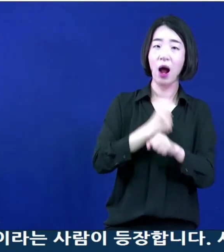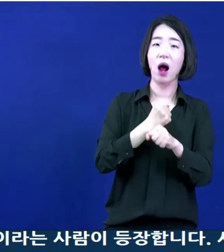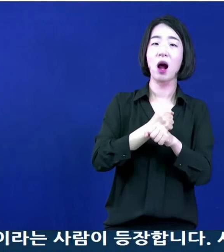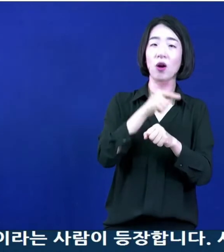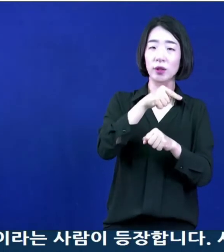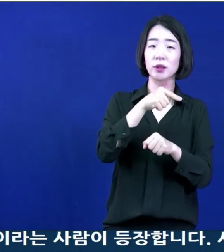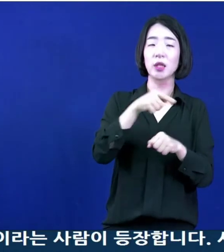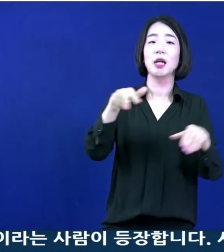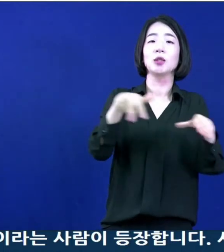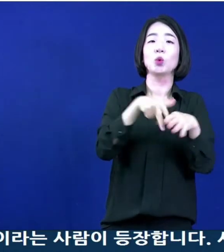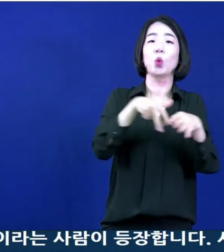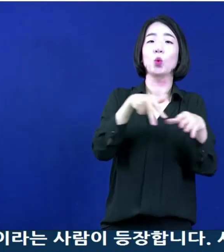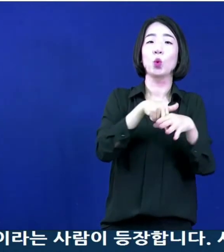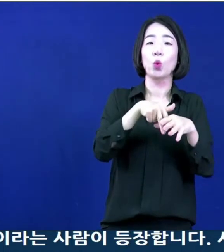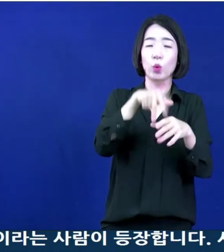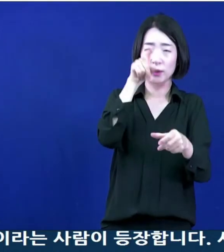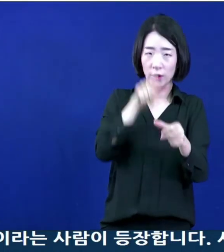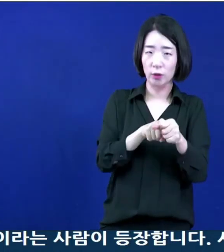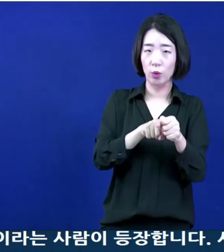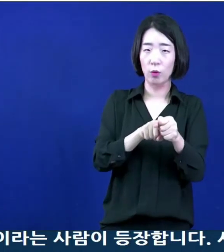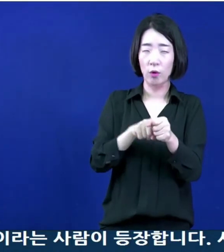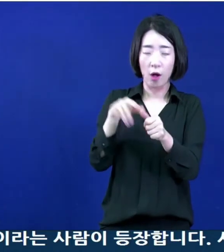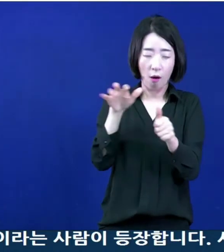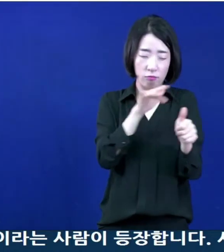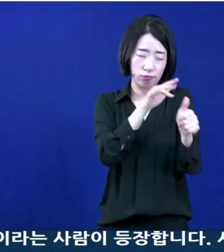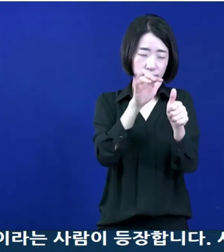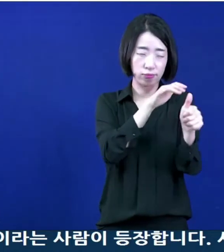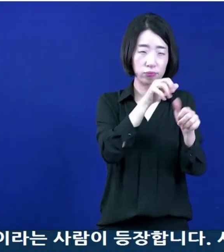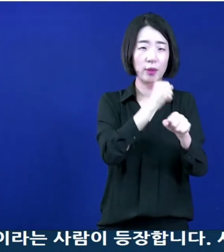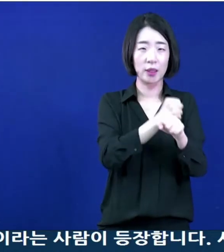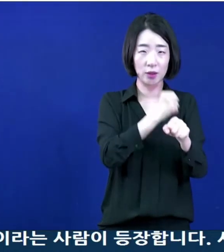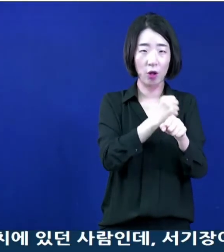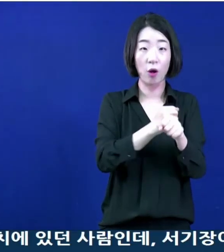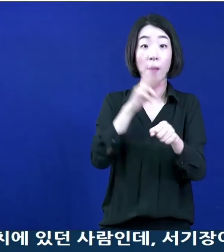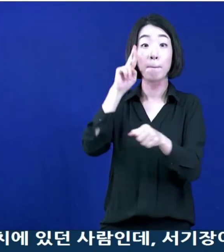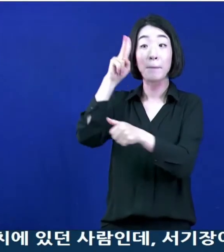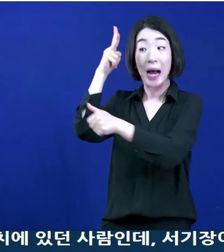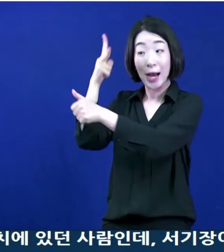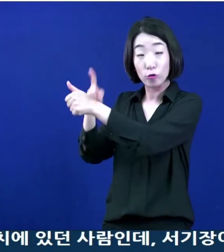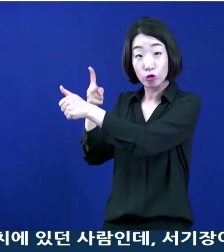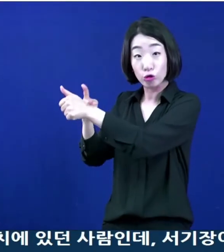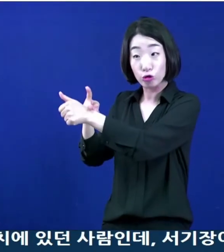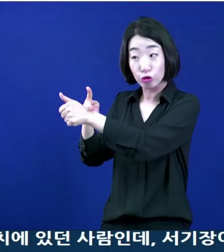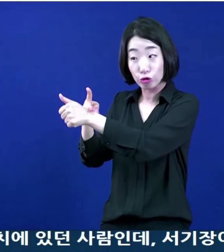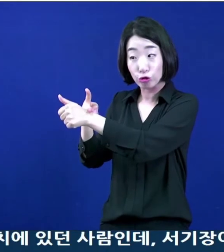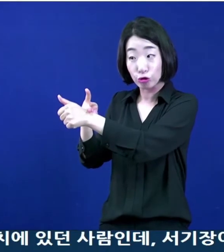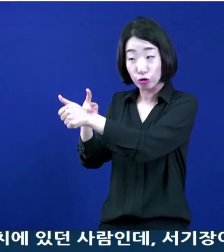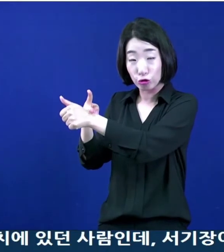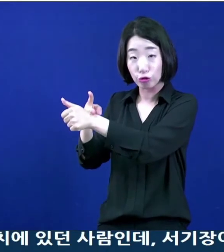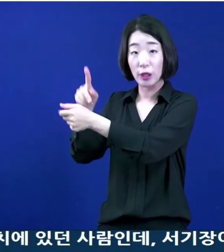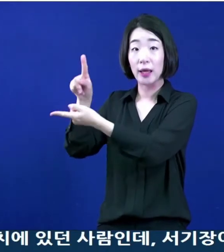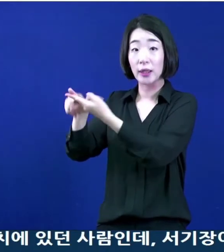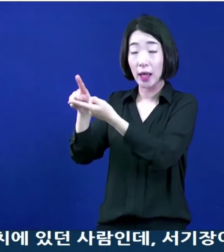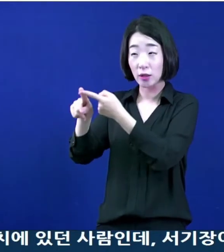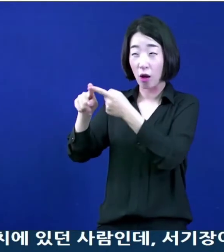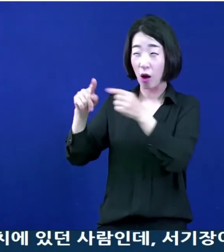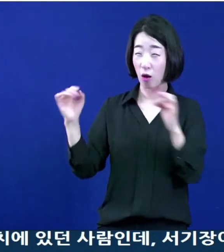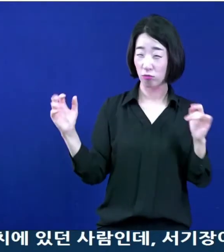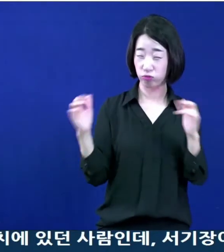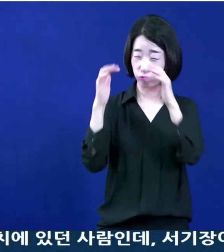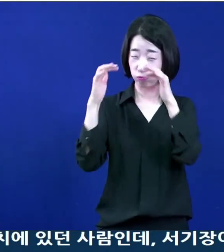이제는 종교적인 최면을 통해서 바울과 바울의 일행을 이제 해코지를 하려고 그랬던 이런